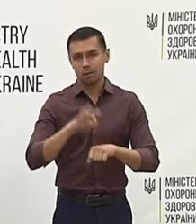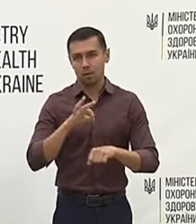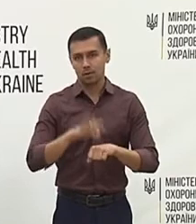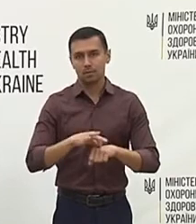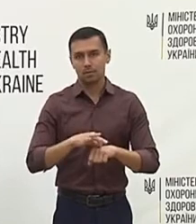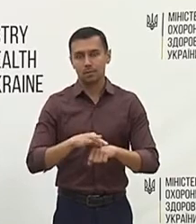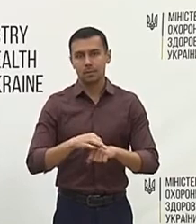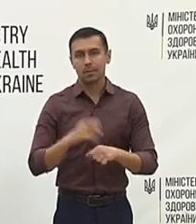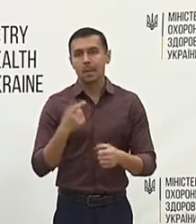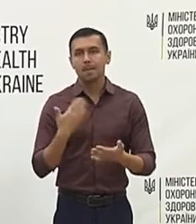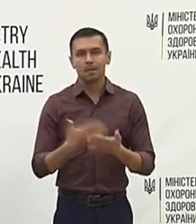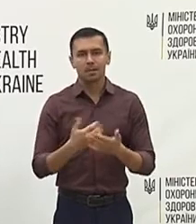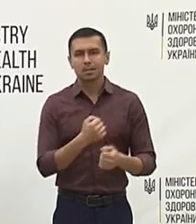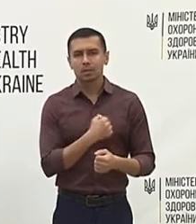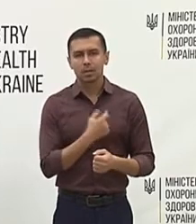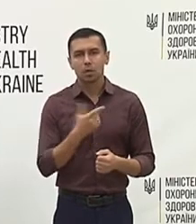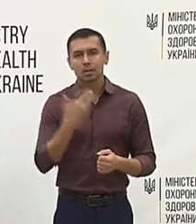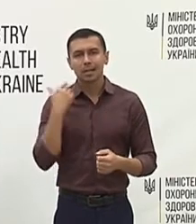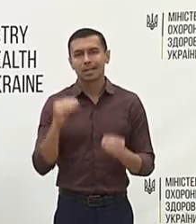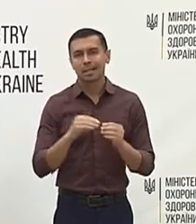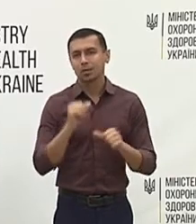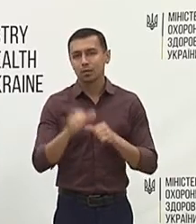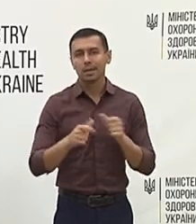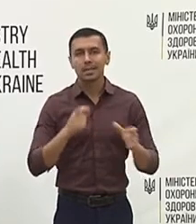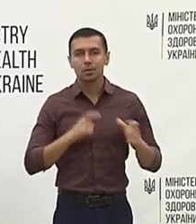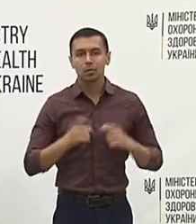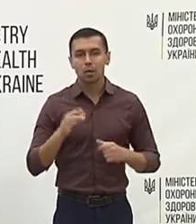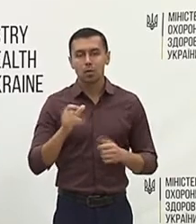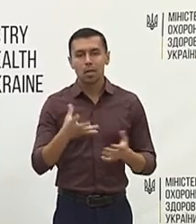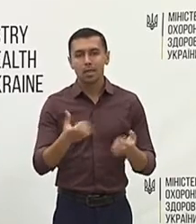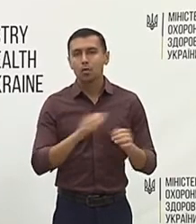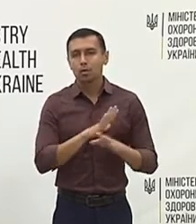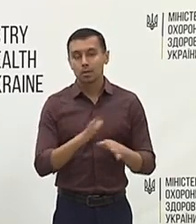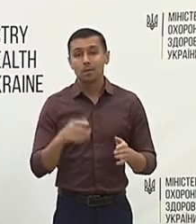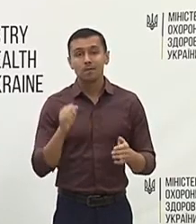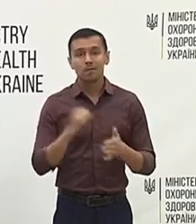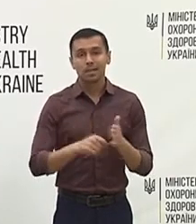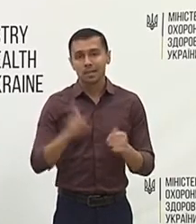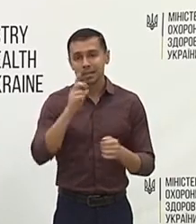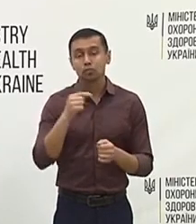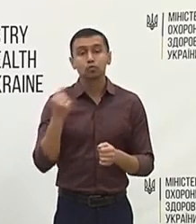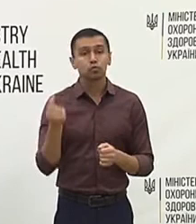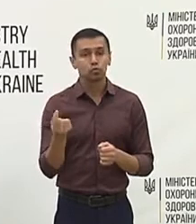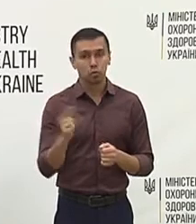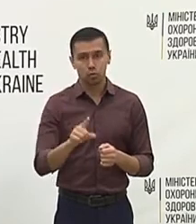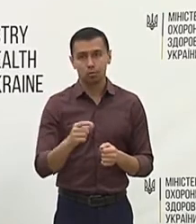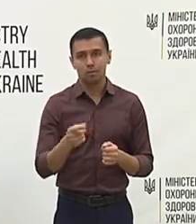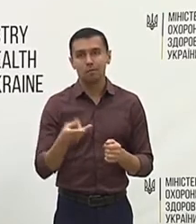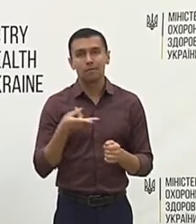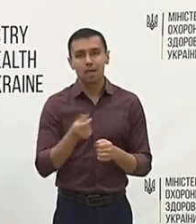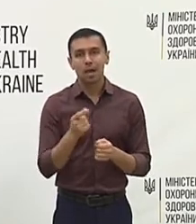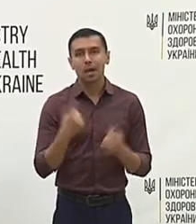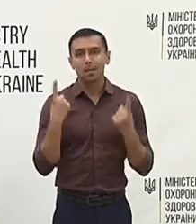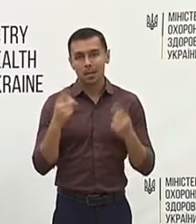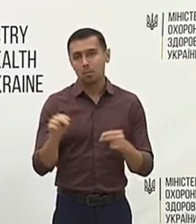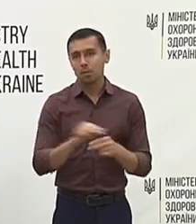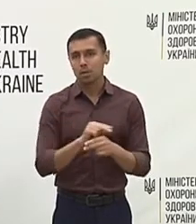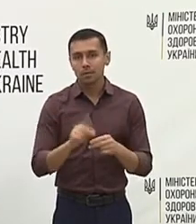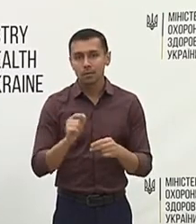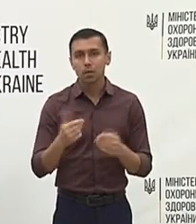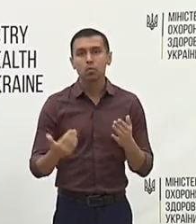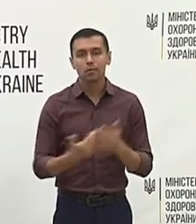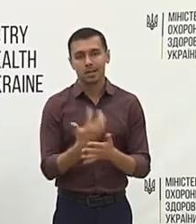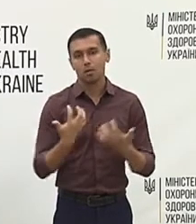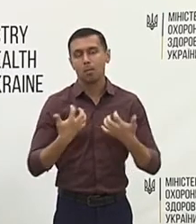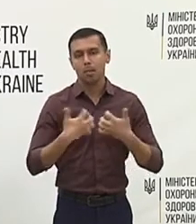захворюваннями. На превеликий жаль, за останні 10 років інститут раку не отримав від держави жодного фінансування на капітальне будівництво та